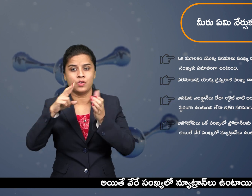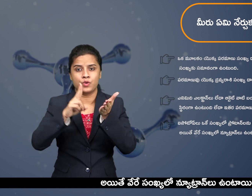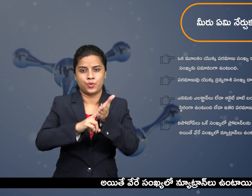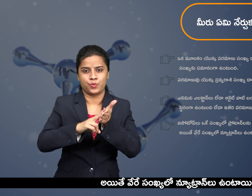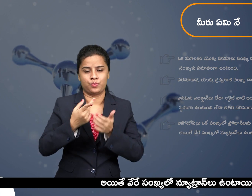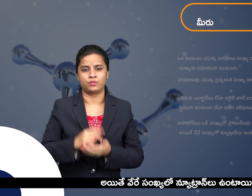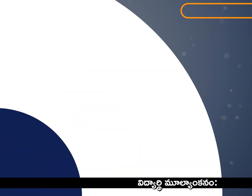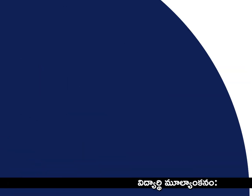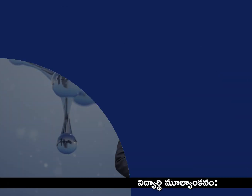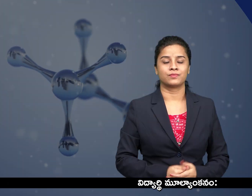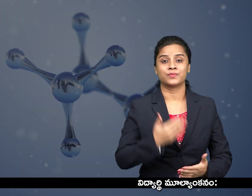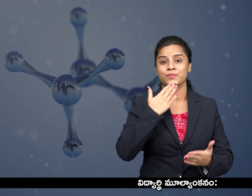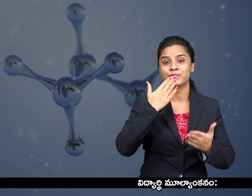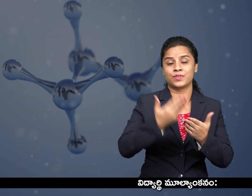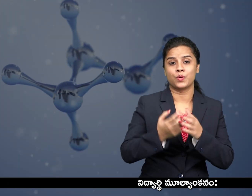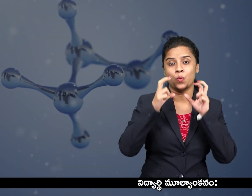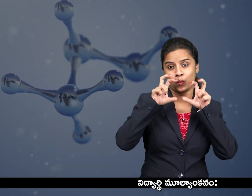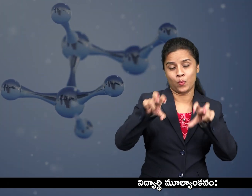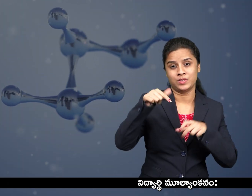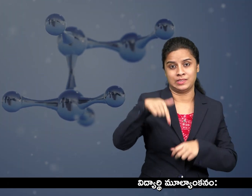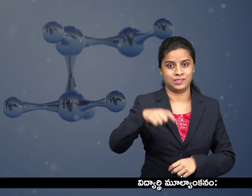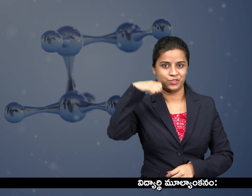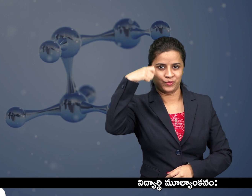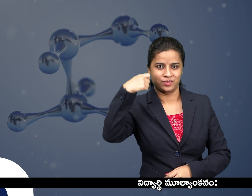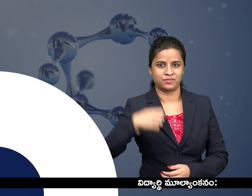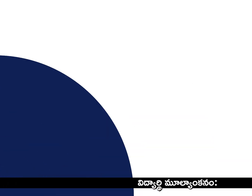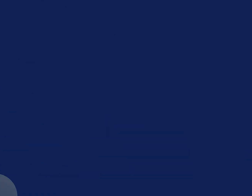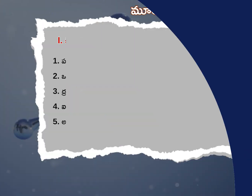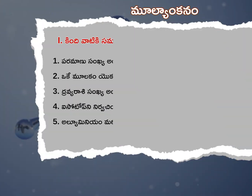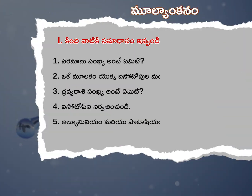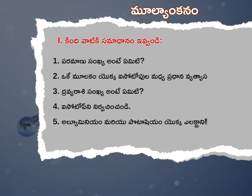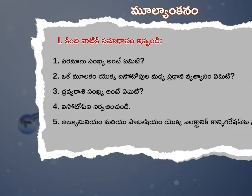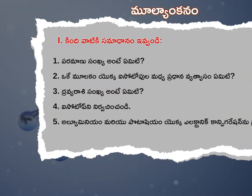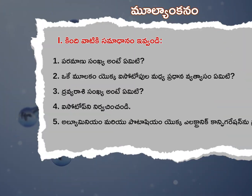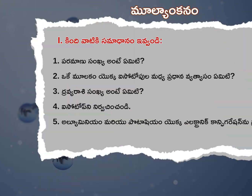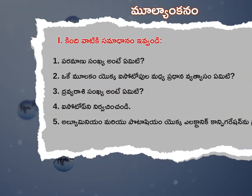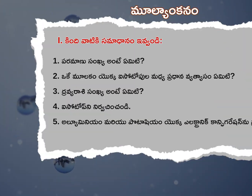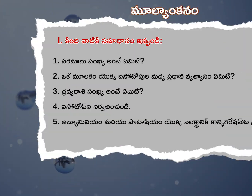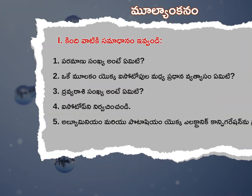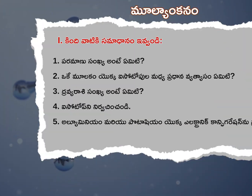విద్యార్థి మూల్యాంకనం. కింది వాటికి సమాధానం ఇవ్వండి.